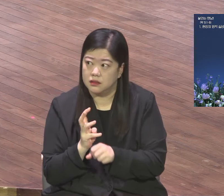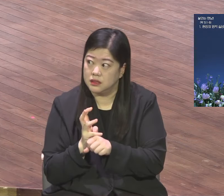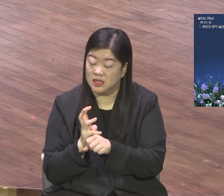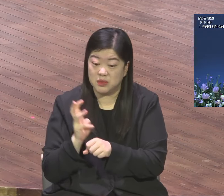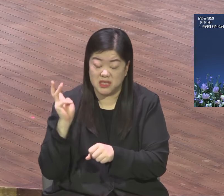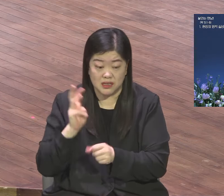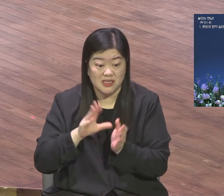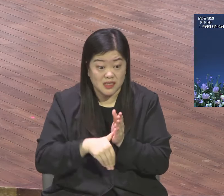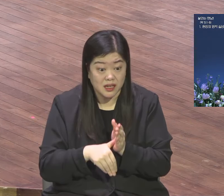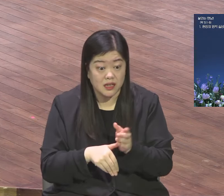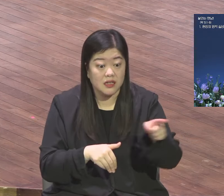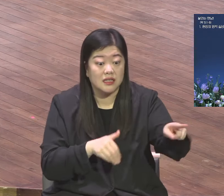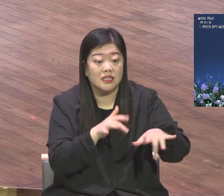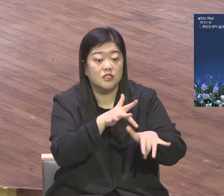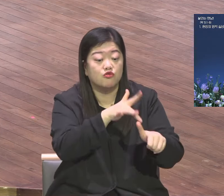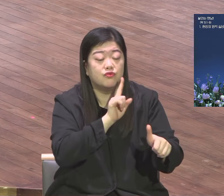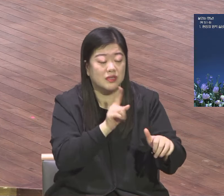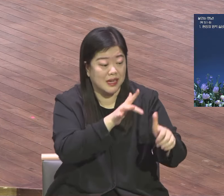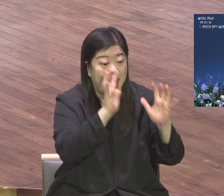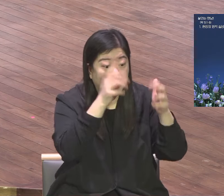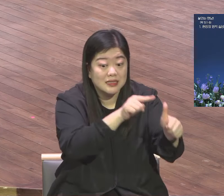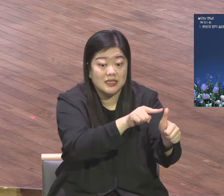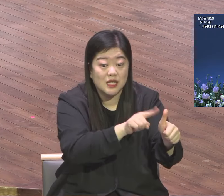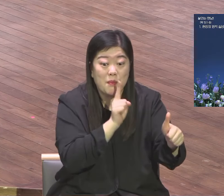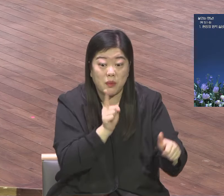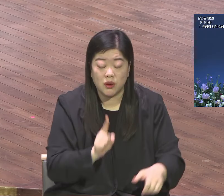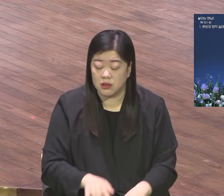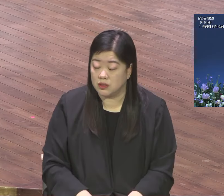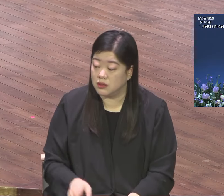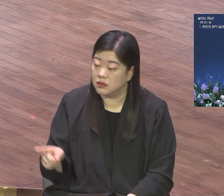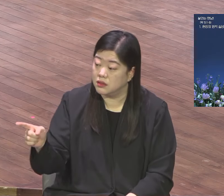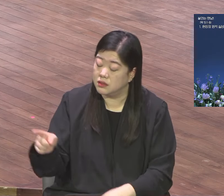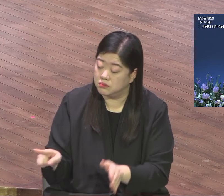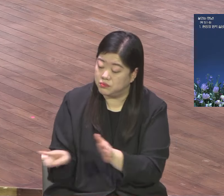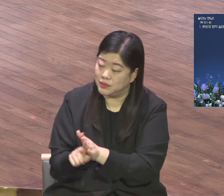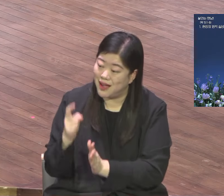너 안 믿잖아 이 말이. 너 안 믿잖아 지금.